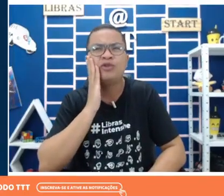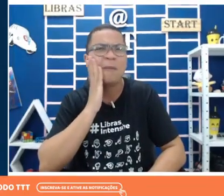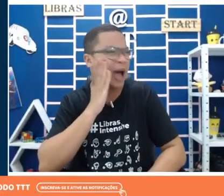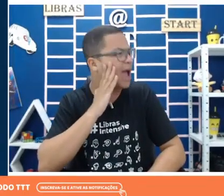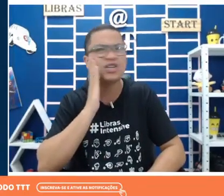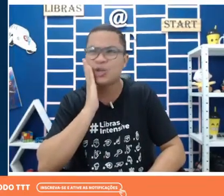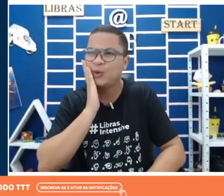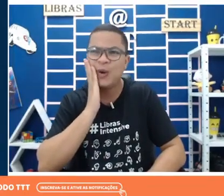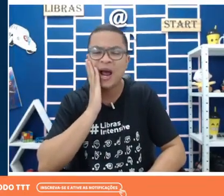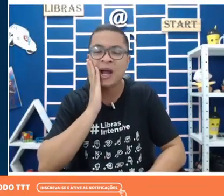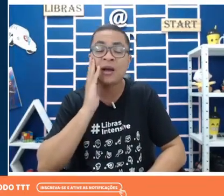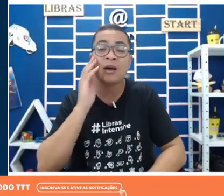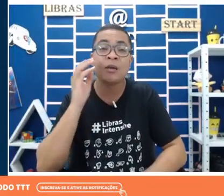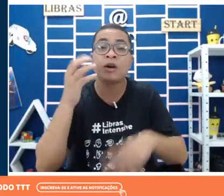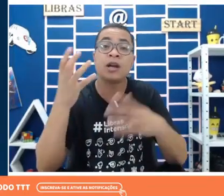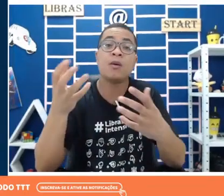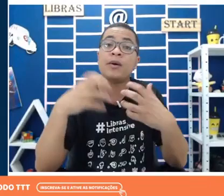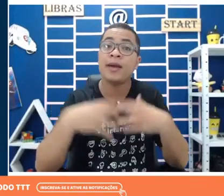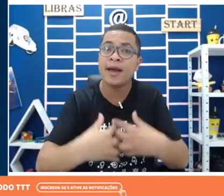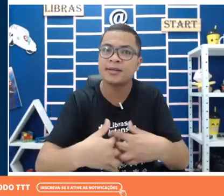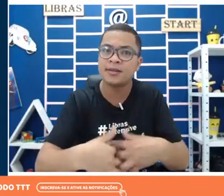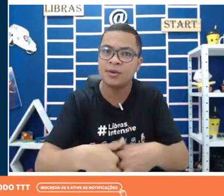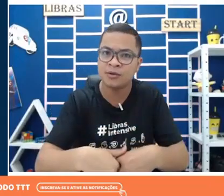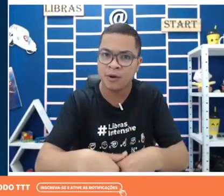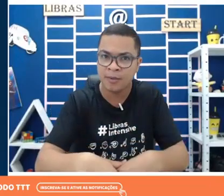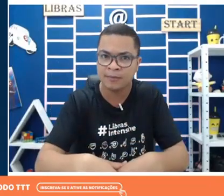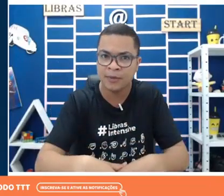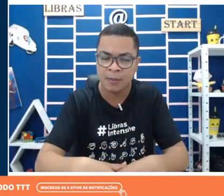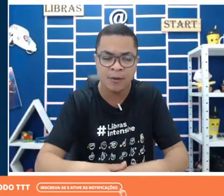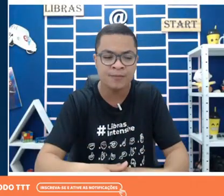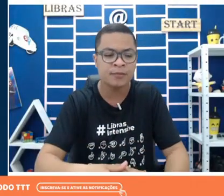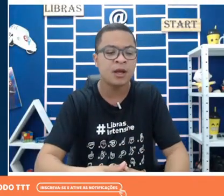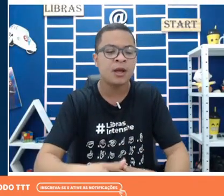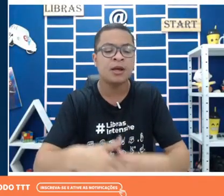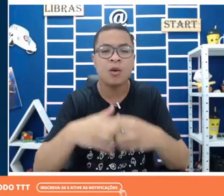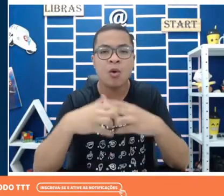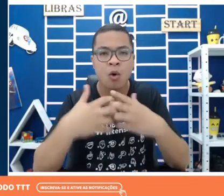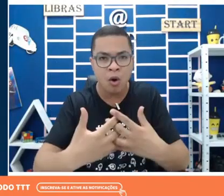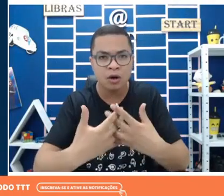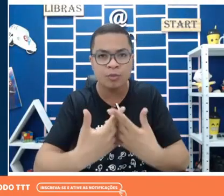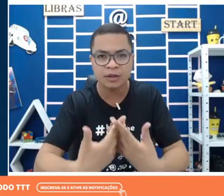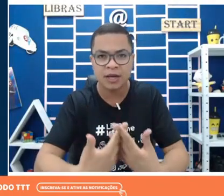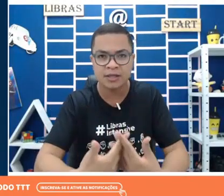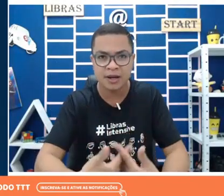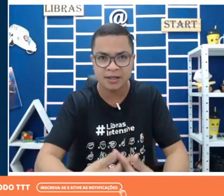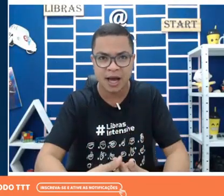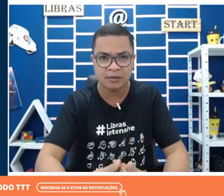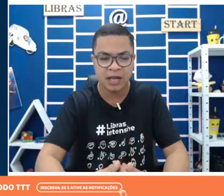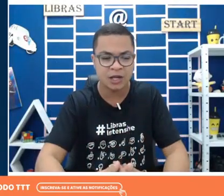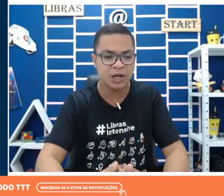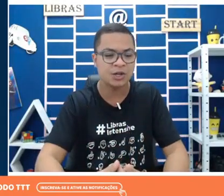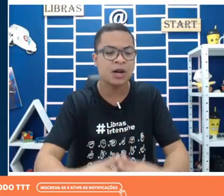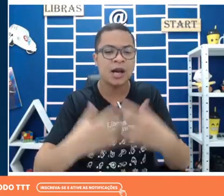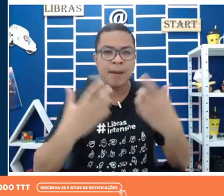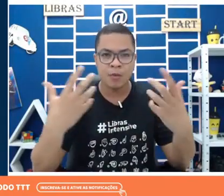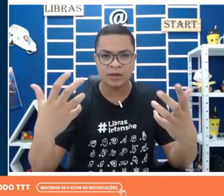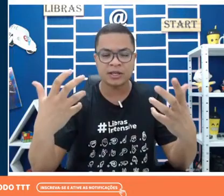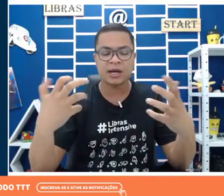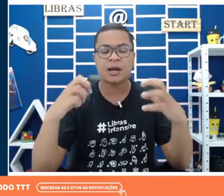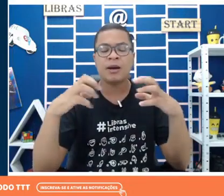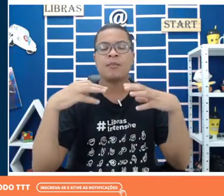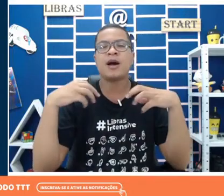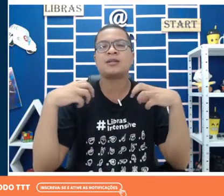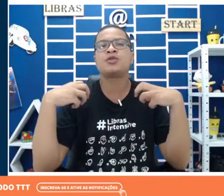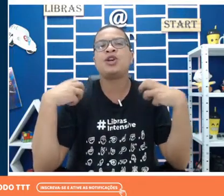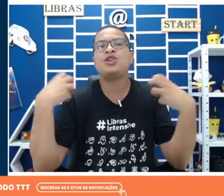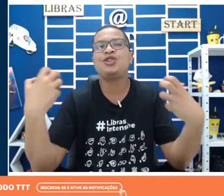Aí é muito mágico, não é? Porque não conhece o idioma, tá bom? Então, corra no português sinalizado, tá, gente? Na